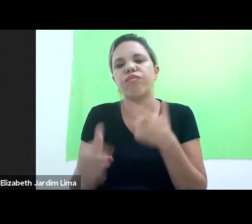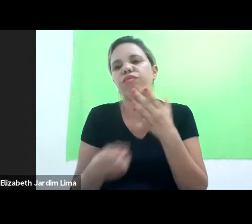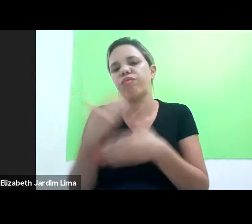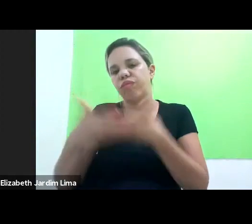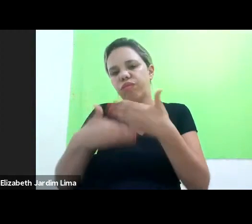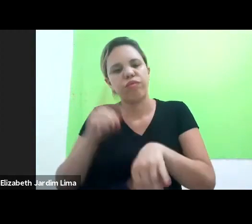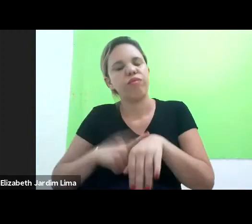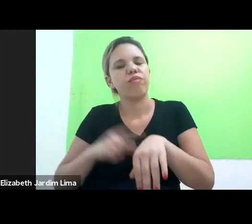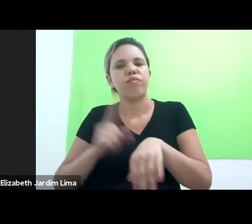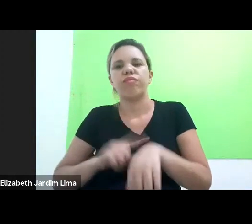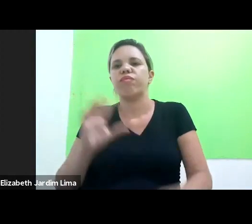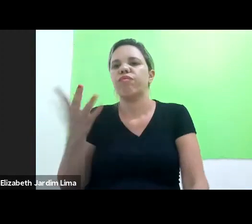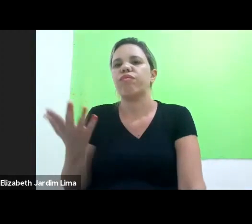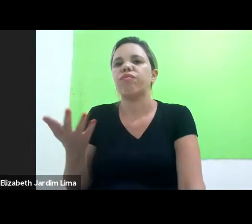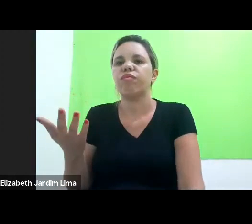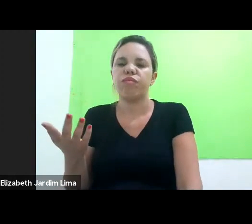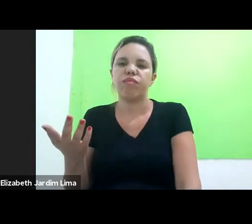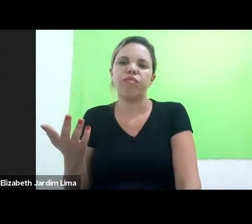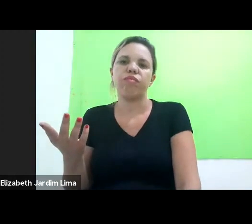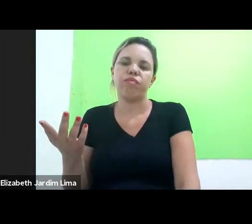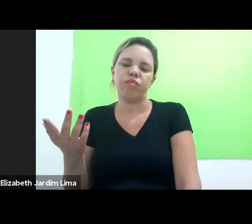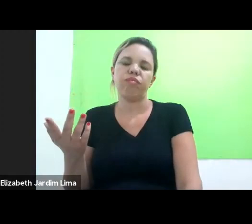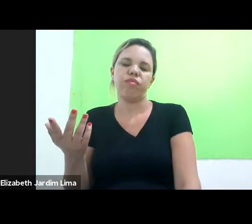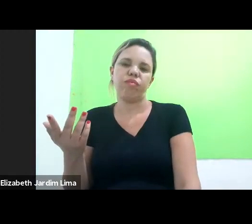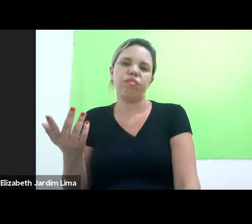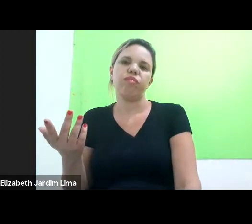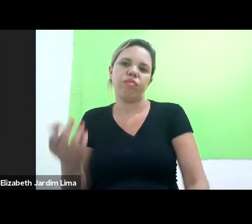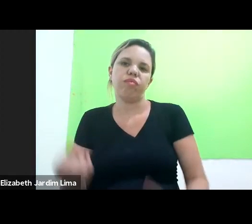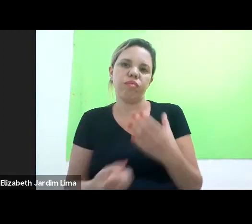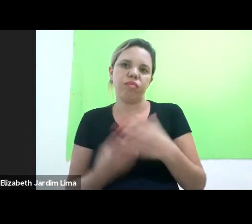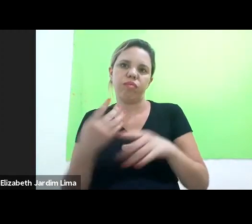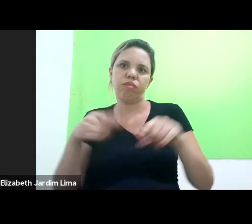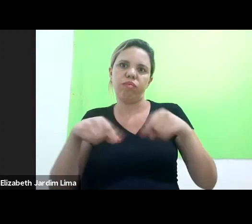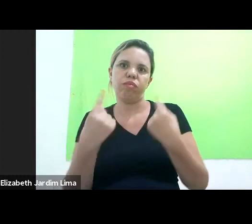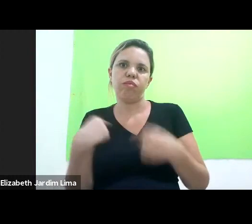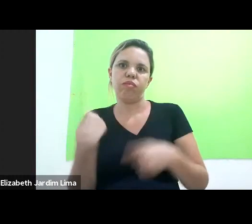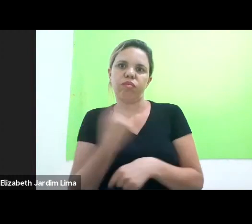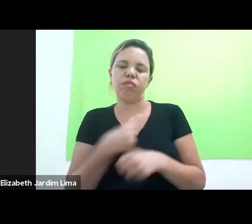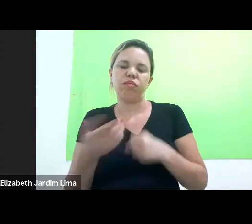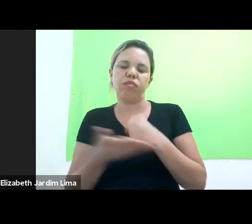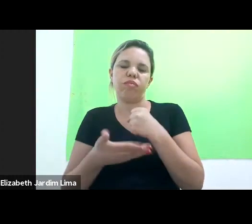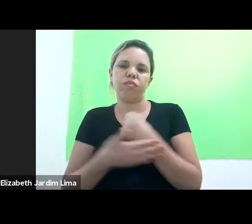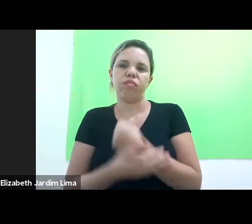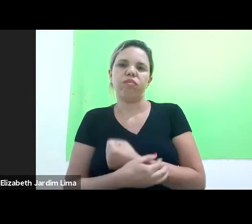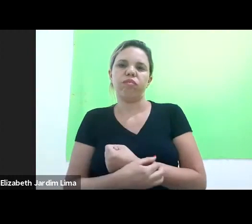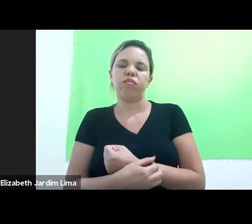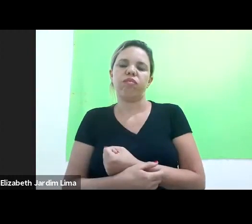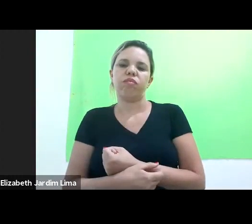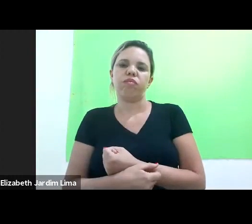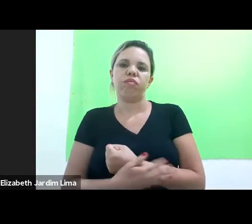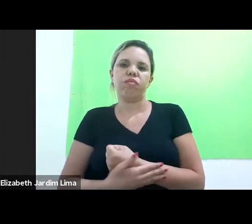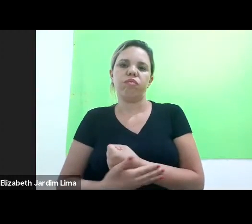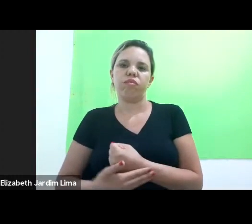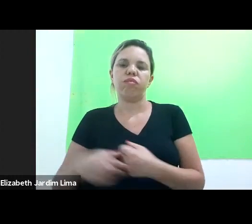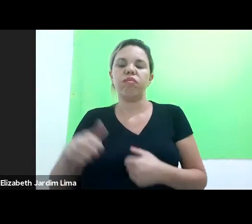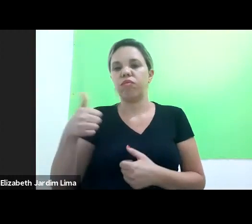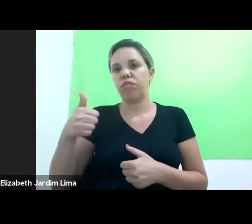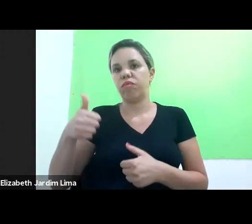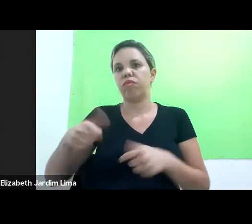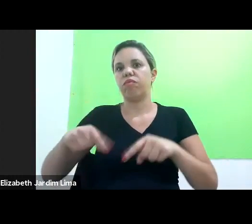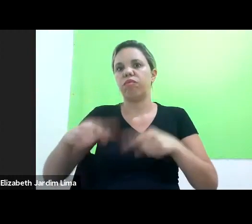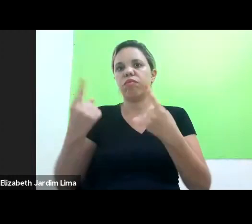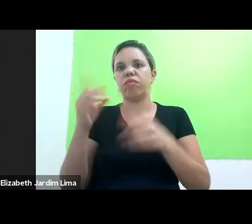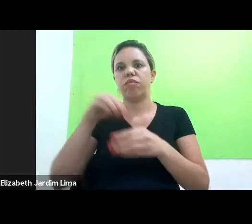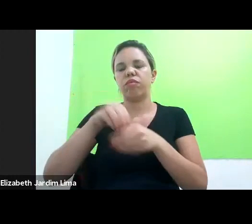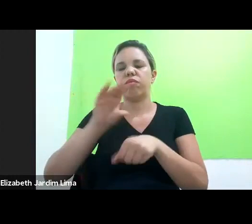momento aparecem, né, e estão nos desafiando em nossas bases. Então, o meu primeiro desafio dentro do curso